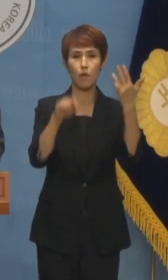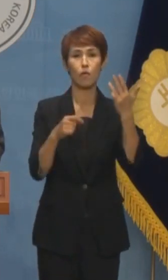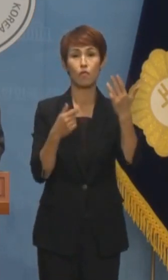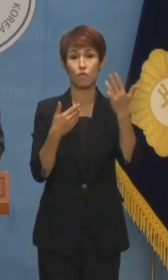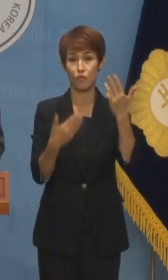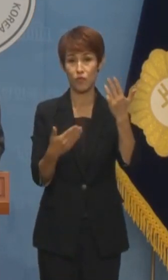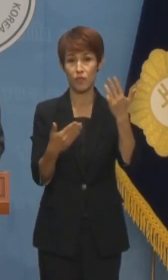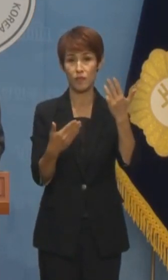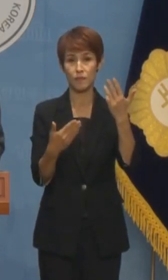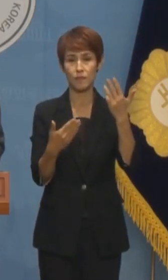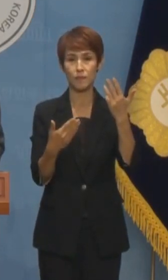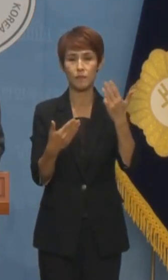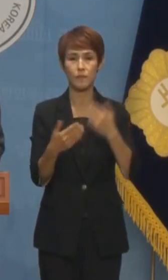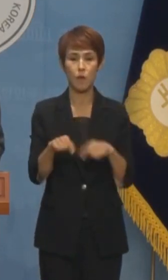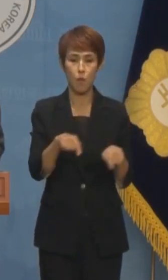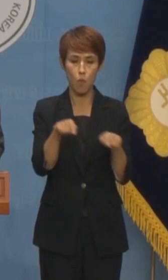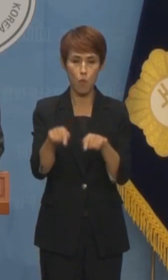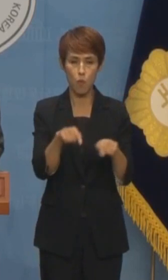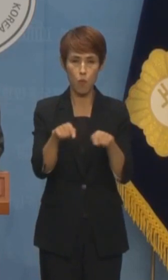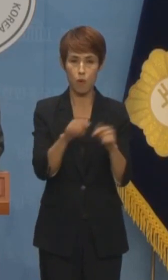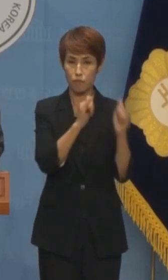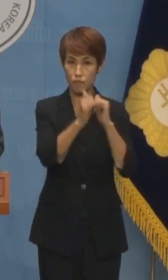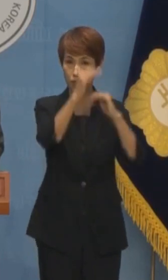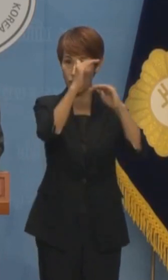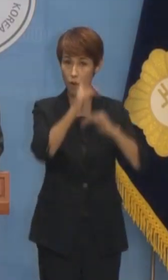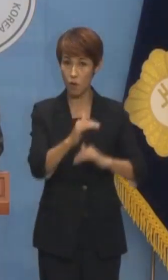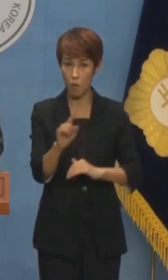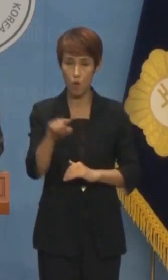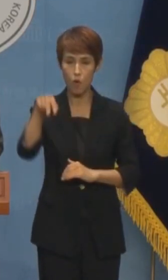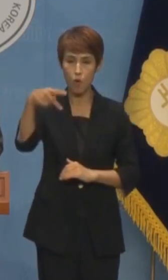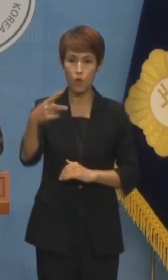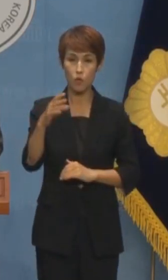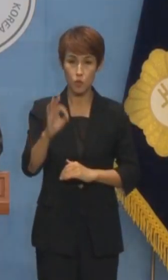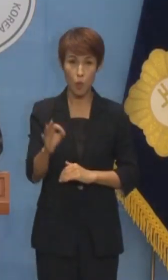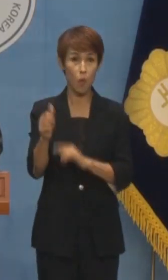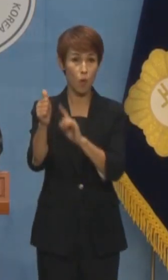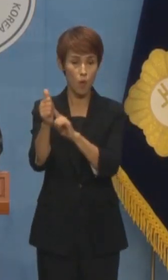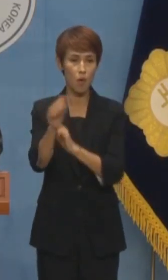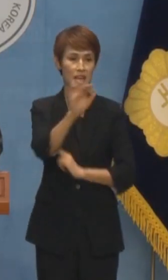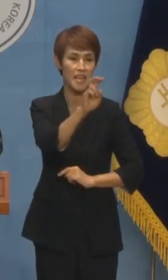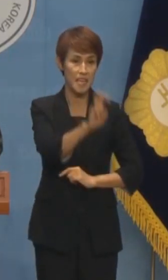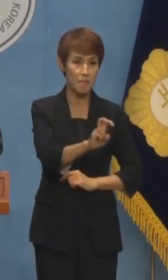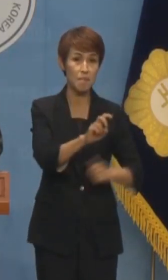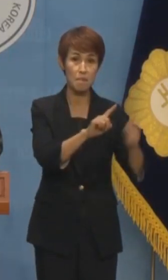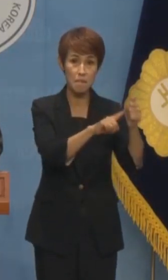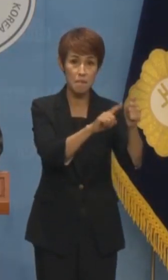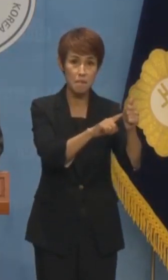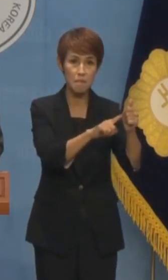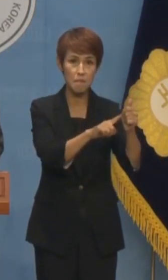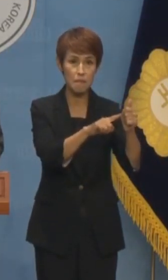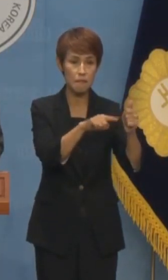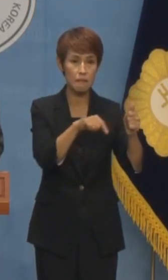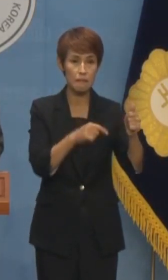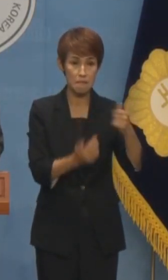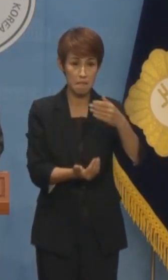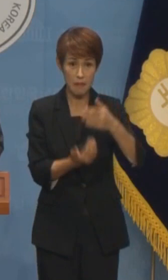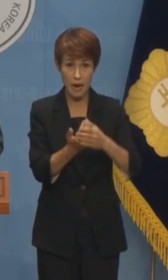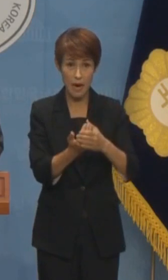2023년 8월 9일 녹취된 통화에 따르면 송호종 씨는 임성근 전 사단장의 사퇴를